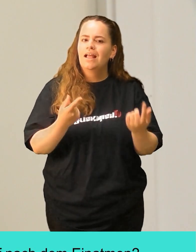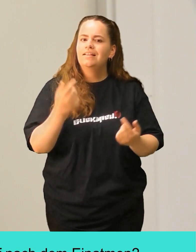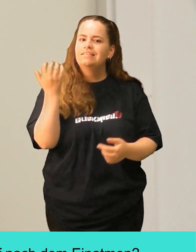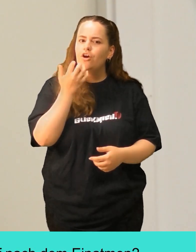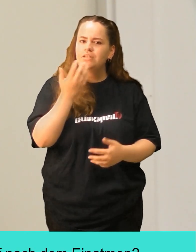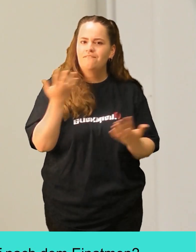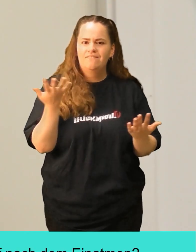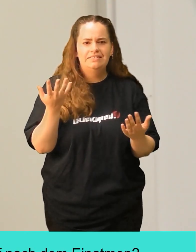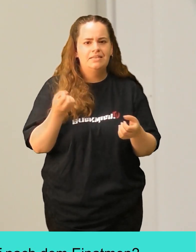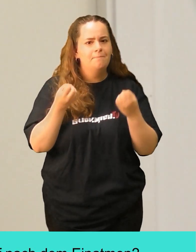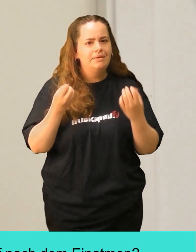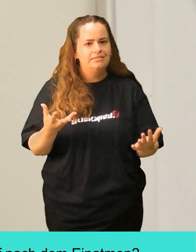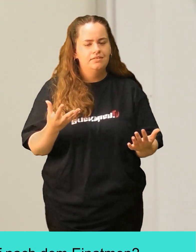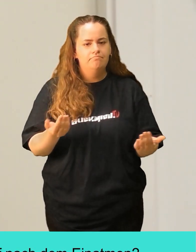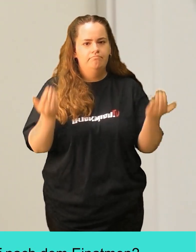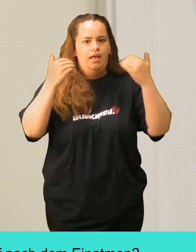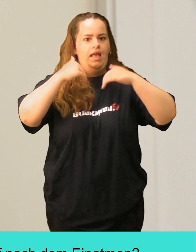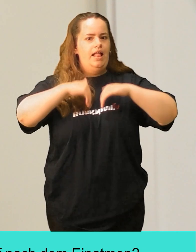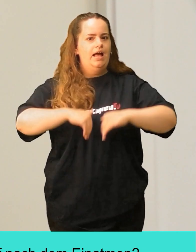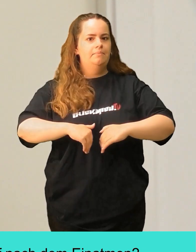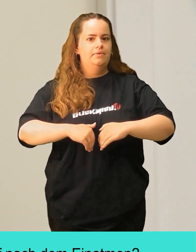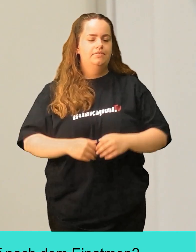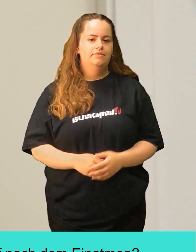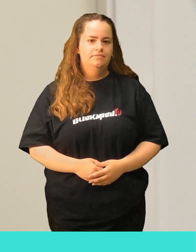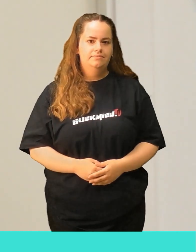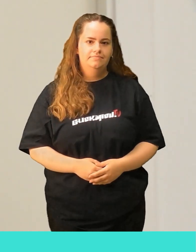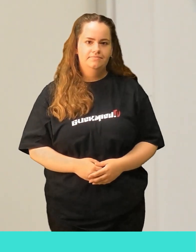Aber was passiert mit dem Sauerstoff nach dem Einatmen?